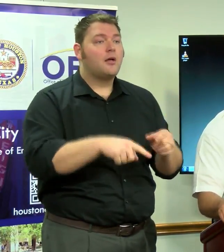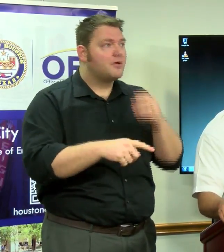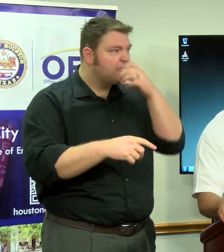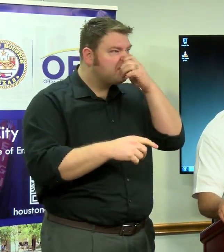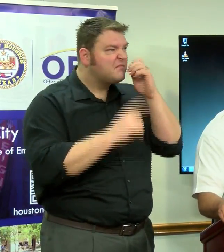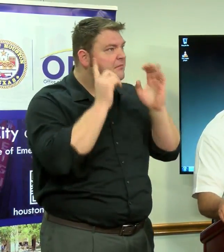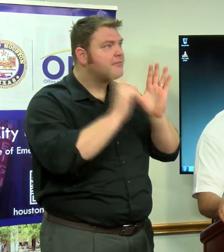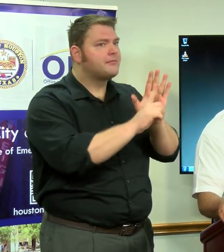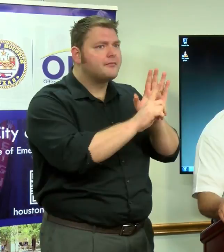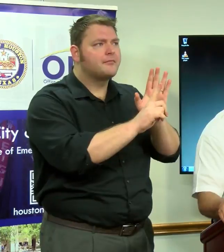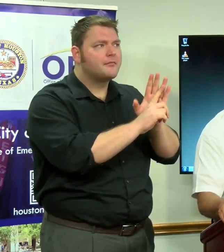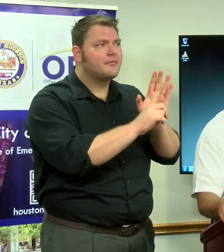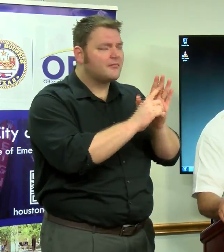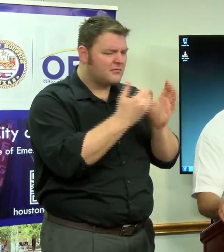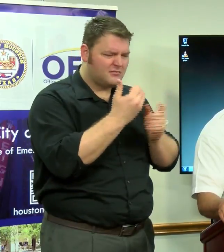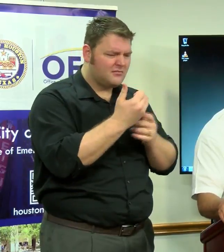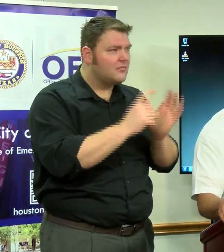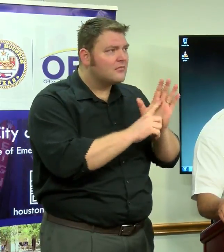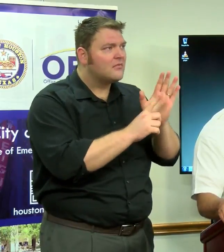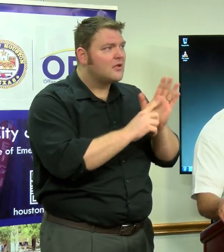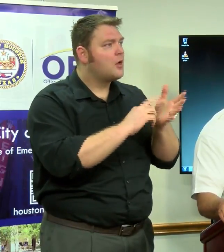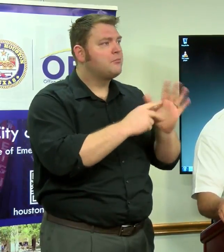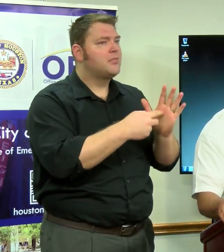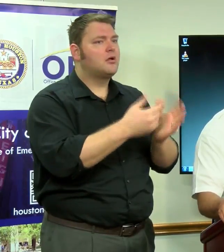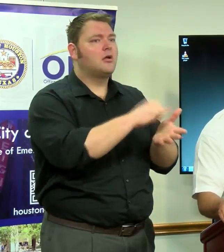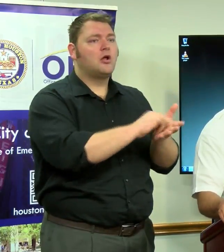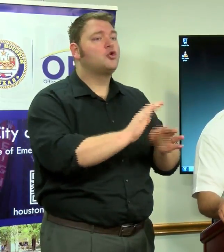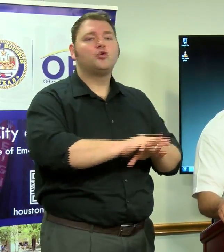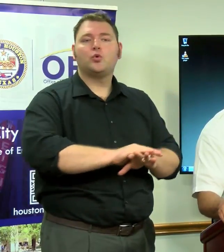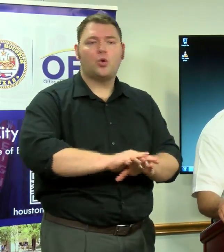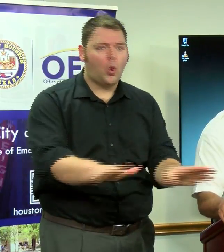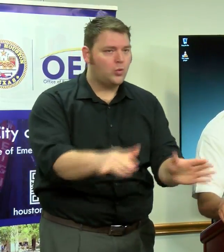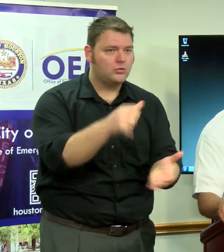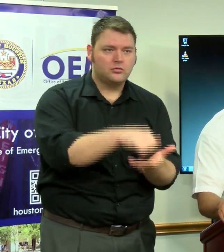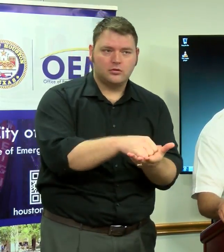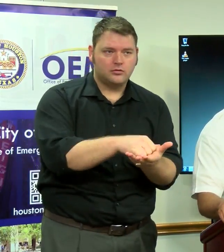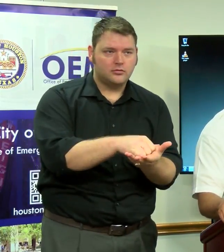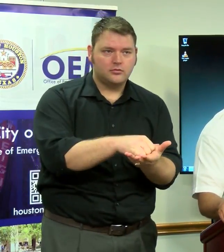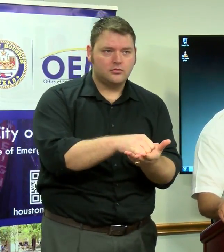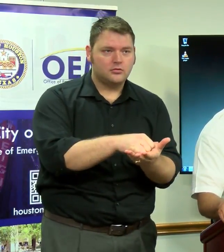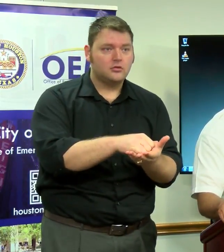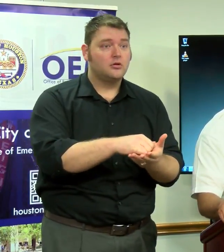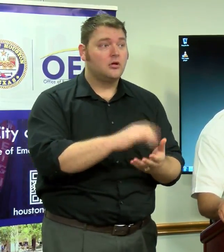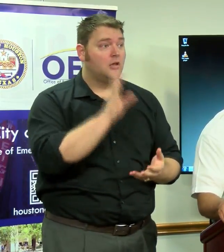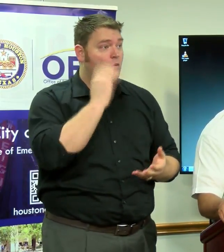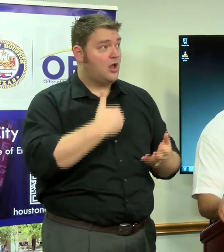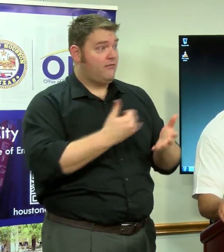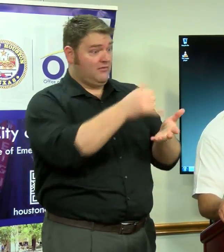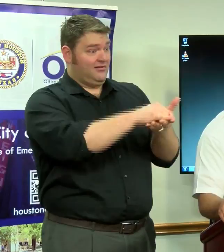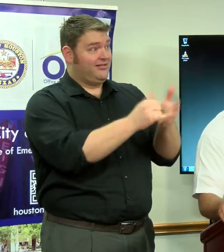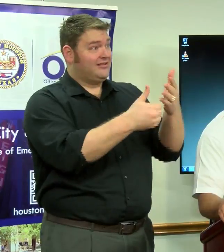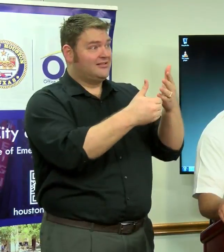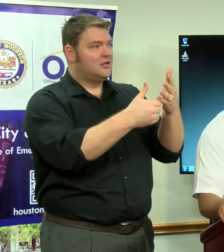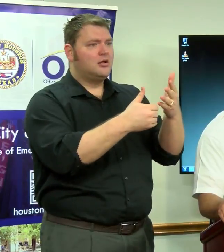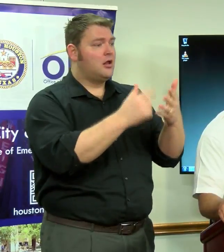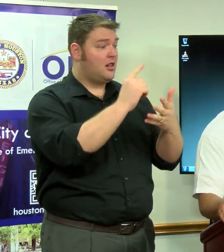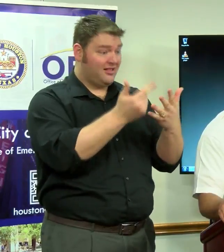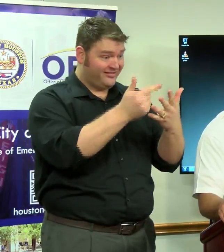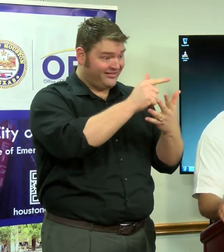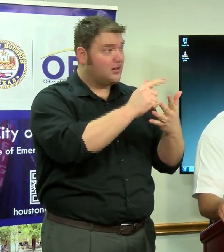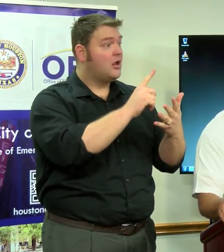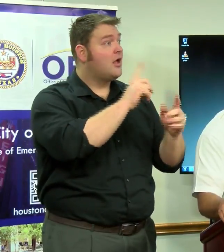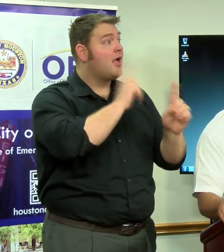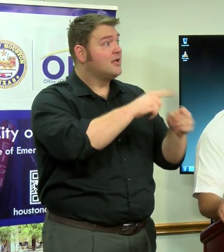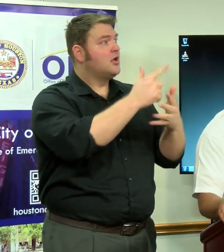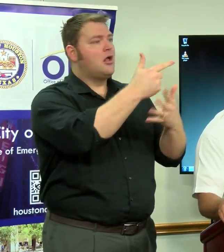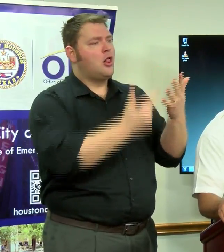suena, no la cuelguen, porque lo que pasa es que se van hasta abajo de la lista la segunda vez que vuelvan a